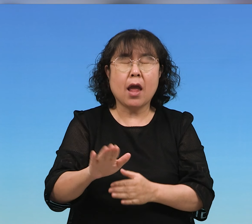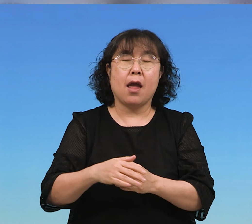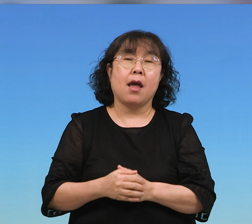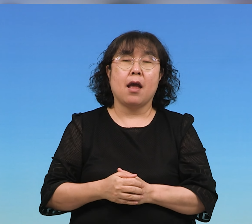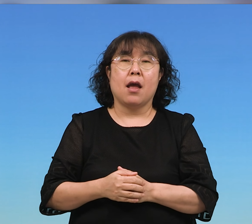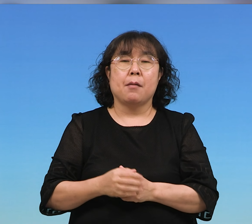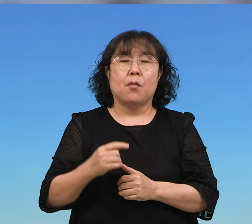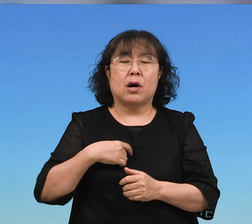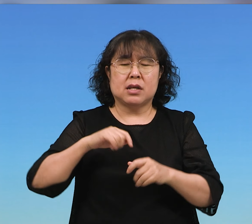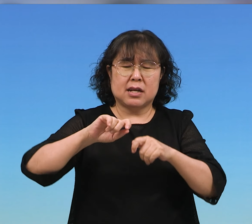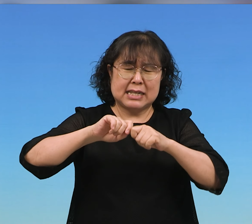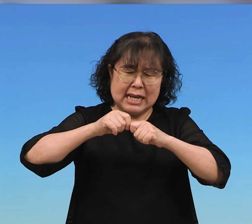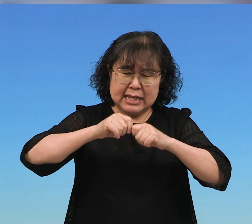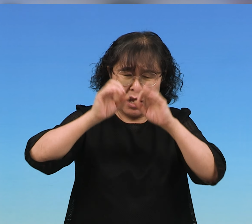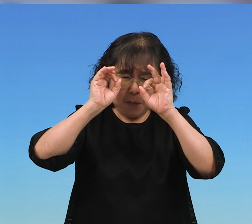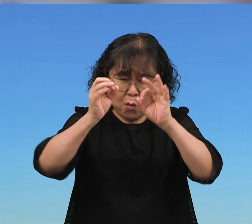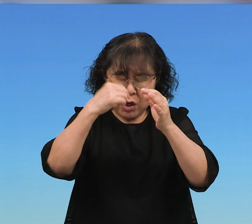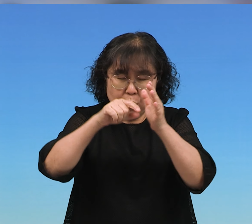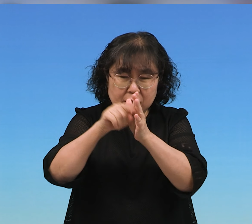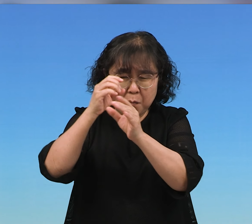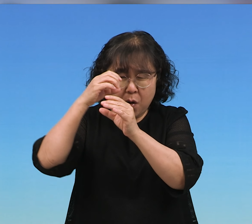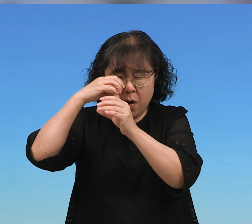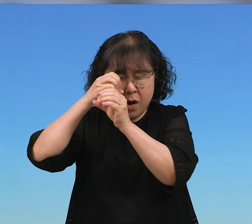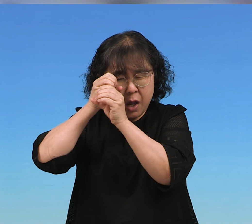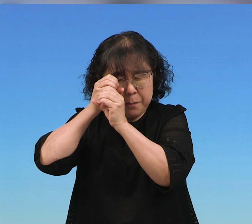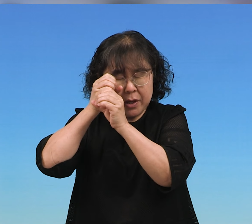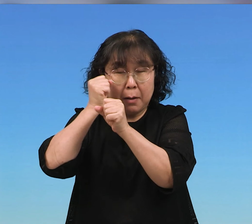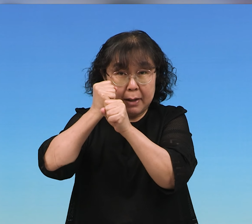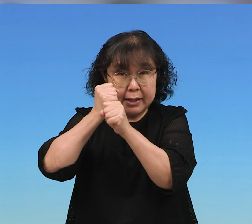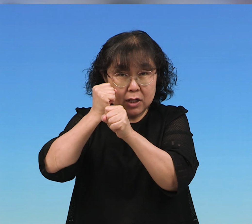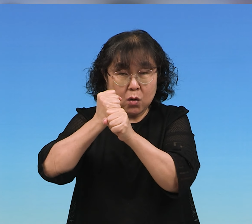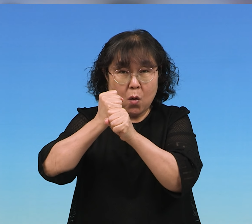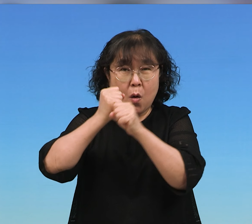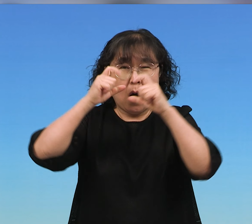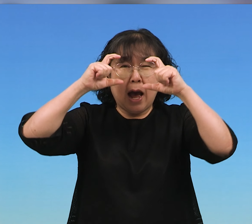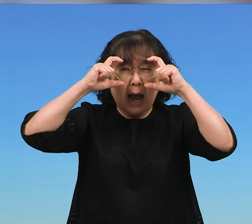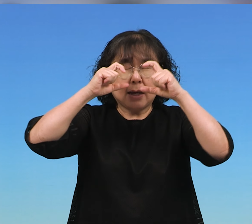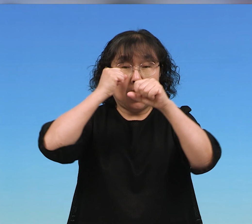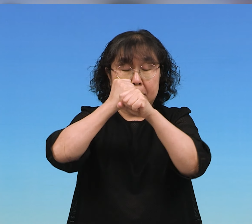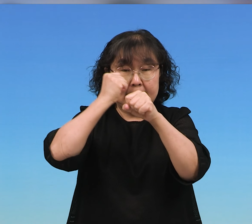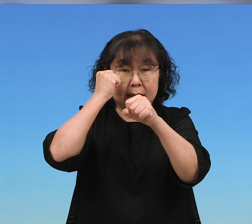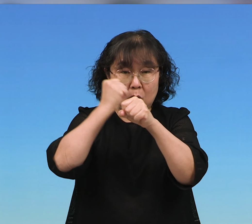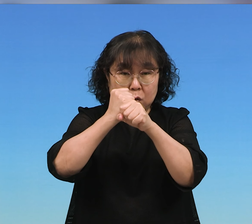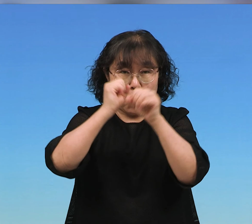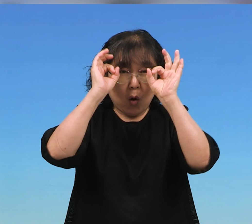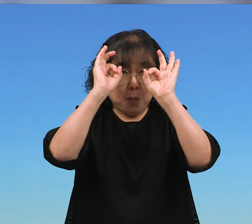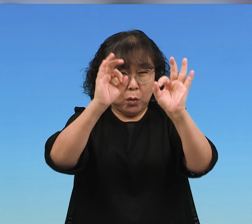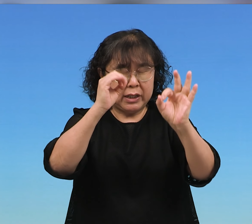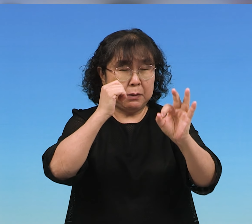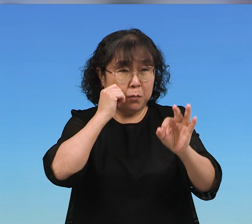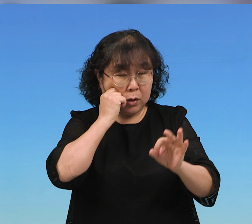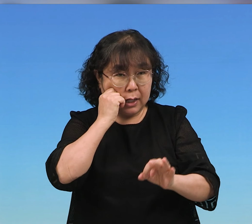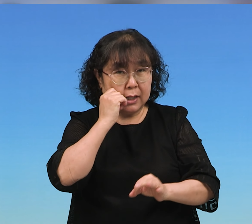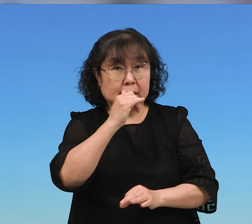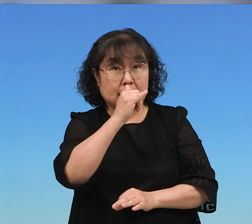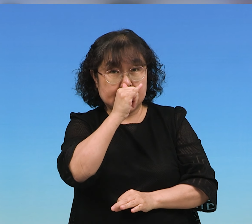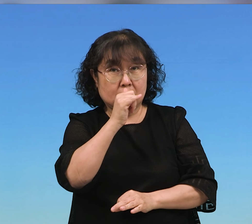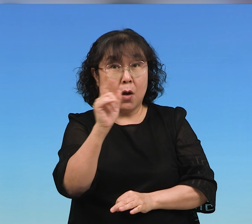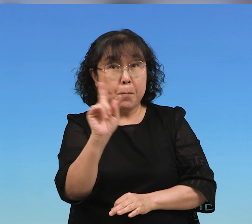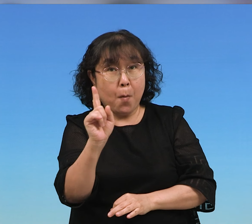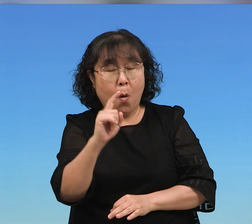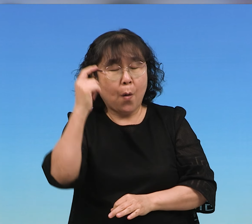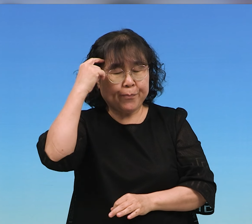여러분 이렇게 막 아무리 뭐 현미경을 만들고 뭐 안경을 만들고 뭐를 만들어도 절대로 볼 수 없는 게